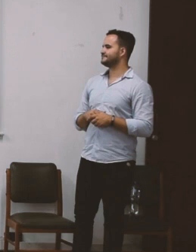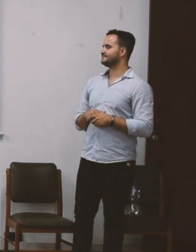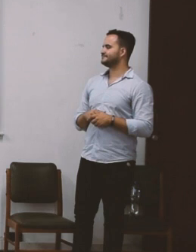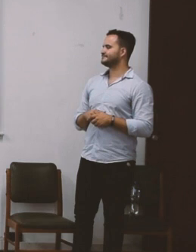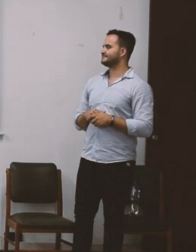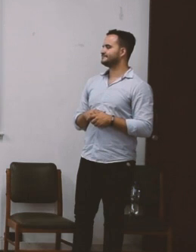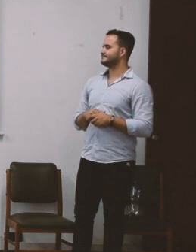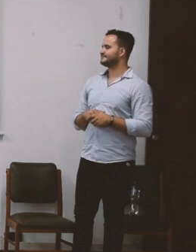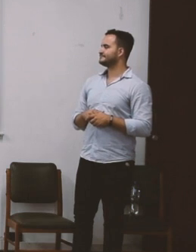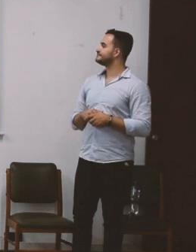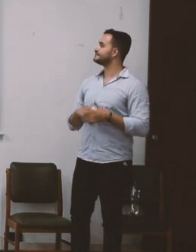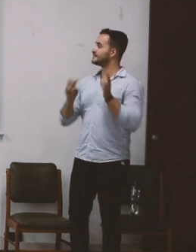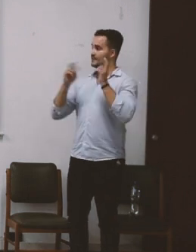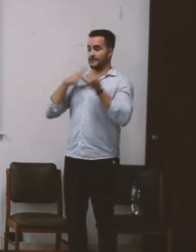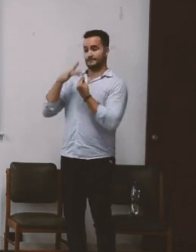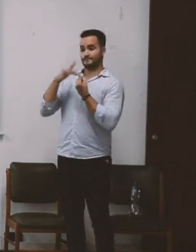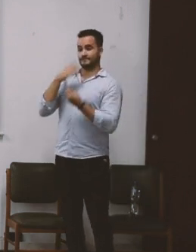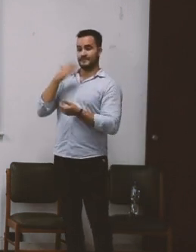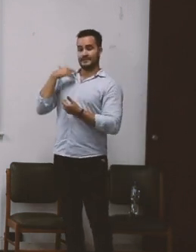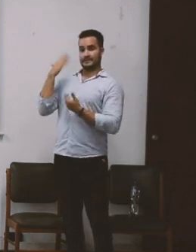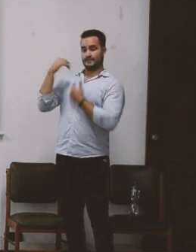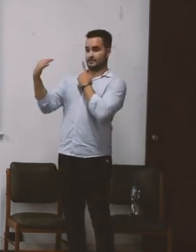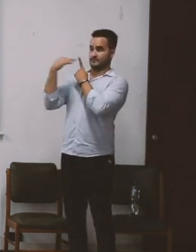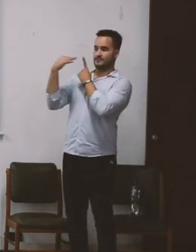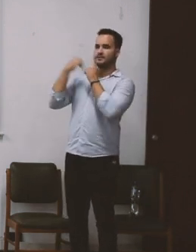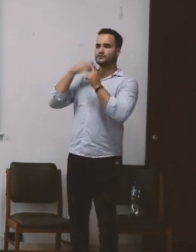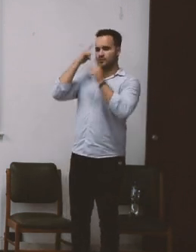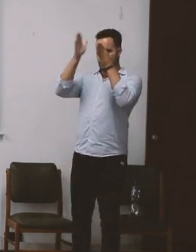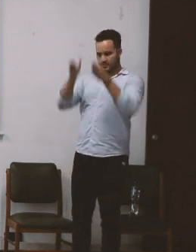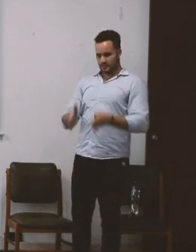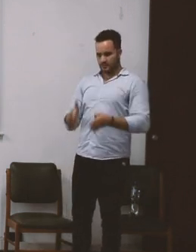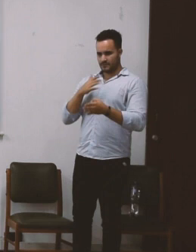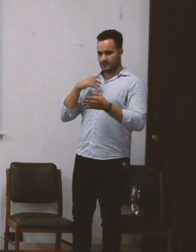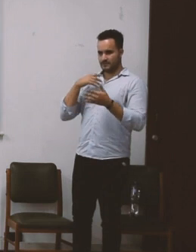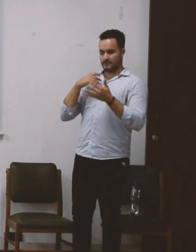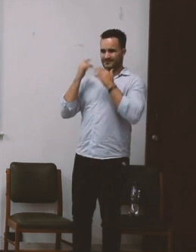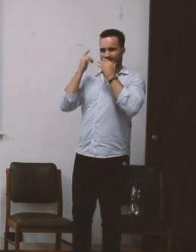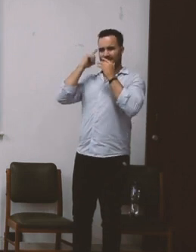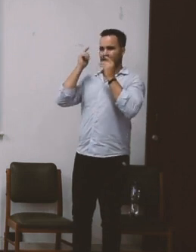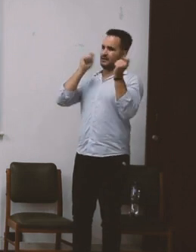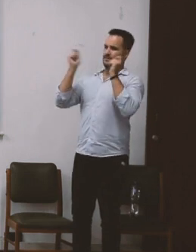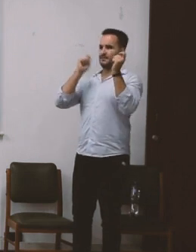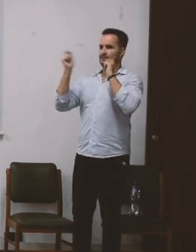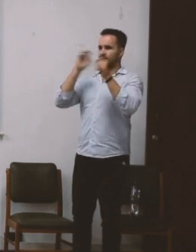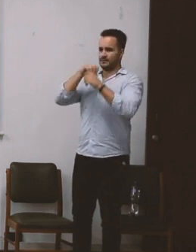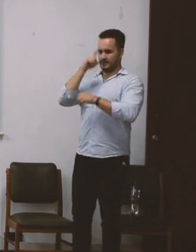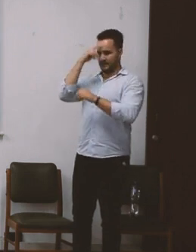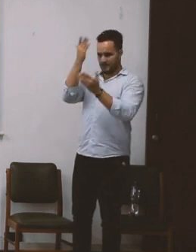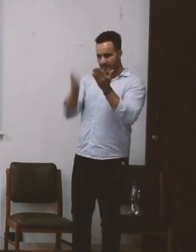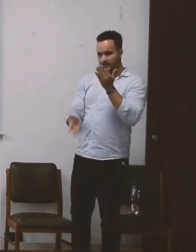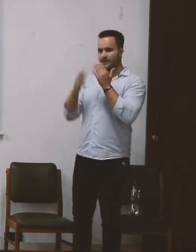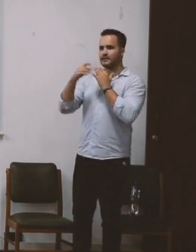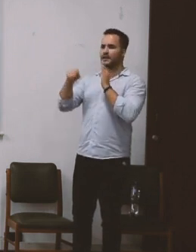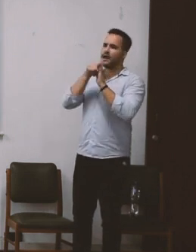inspiracional enseña a focalizar nuestra atención en el sujeto en tanto individuo, donde es importante exhibirle en desventaja y cómo